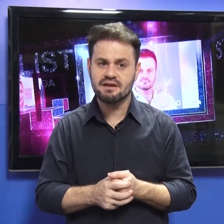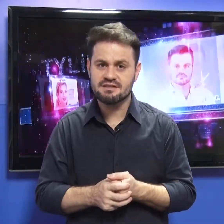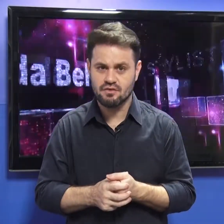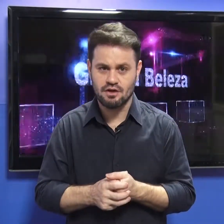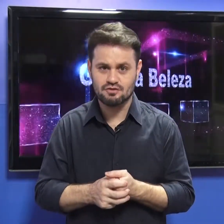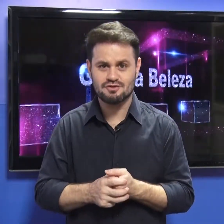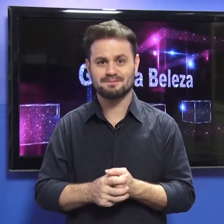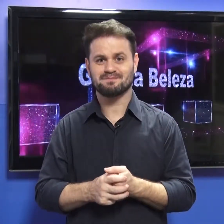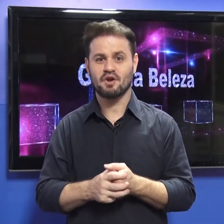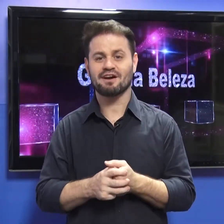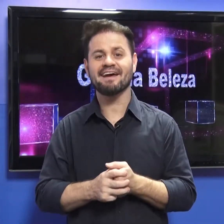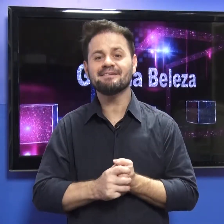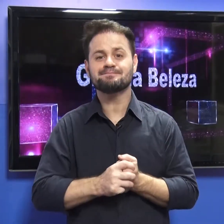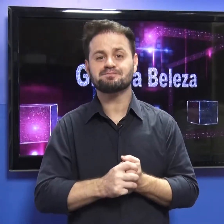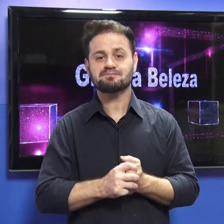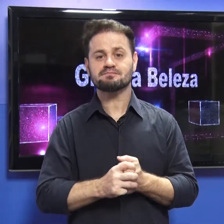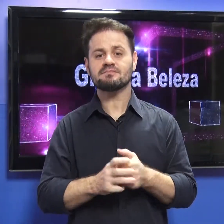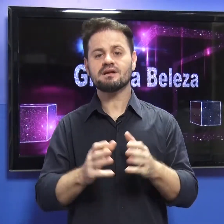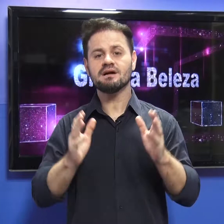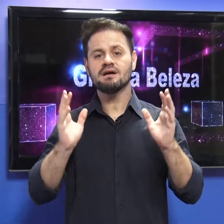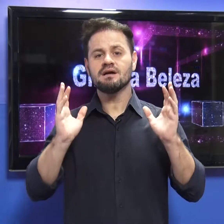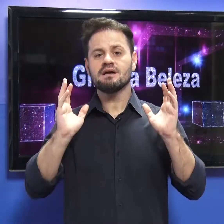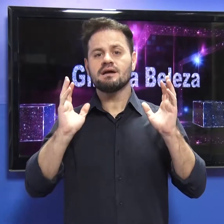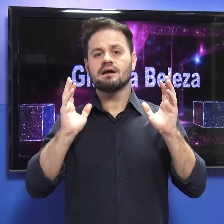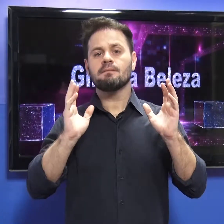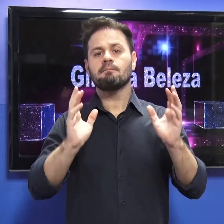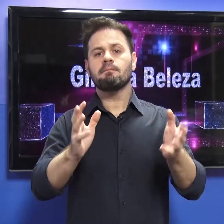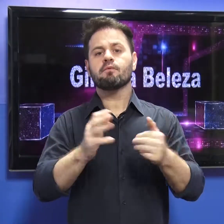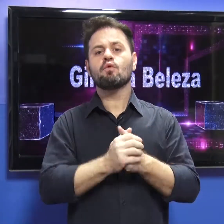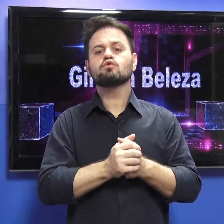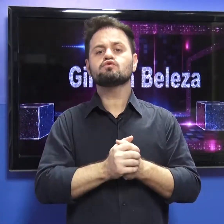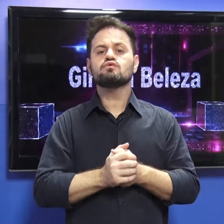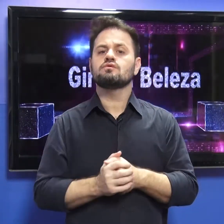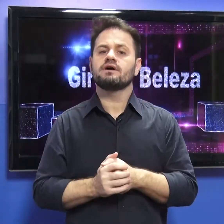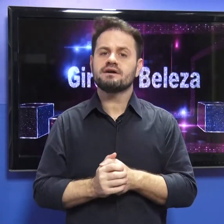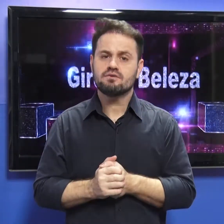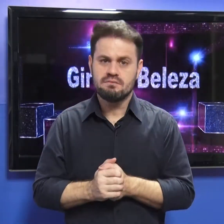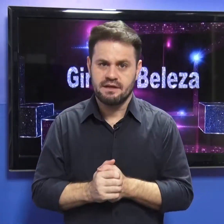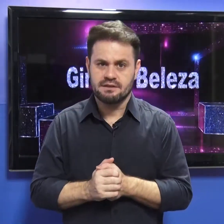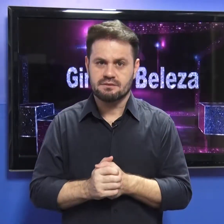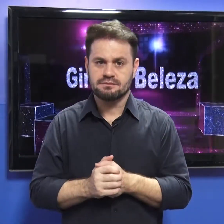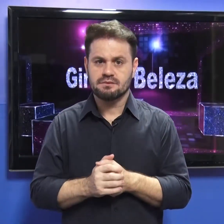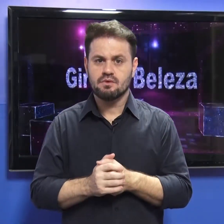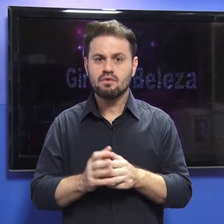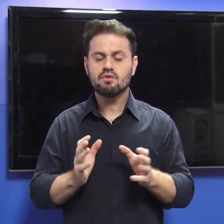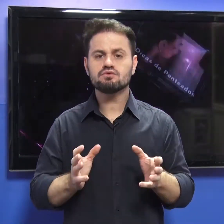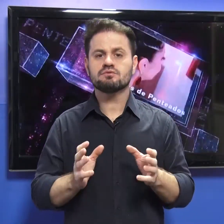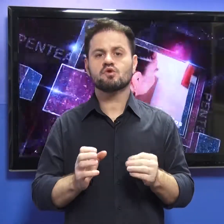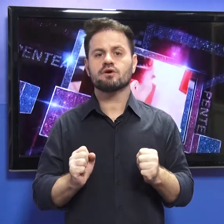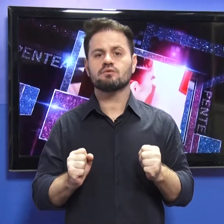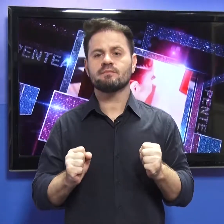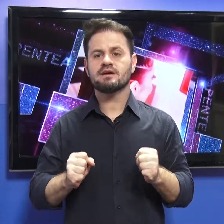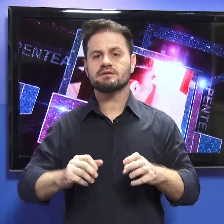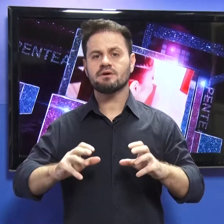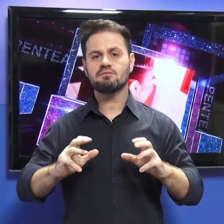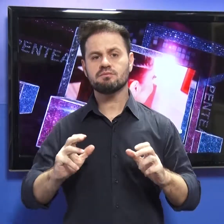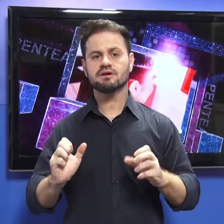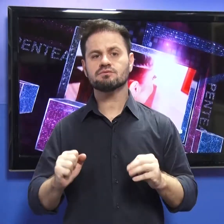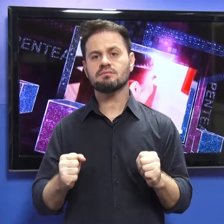as fotos ok culto ecumênico oculto no cunene para um momento mais